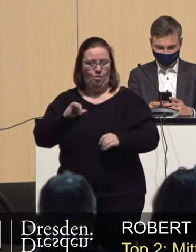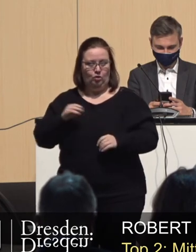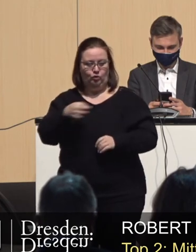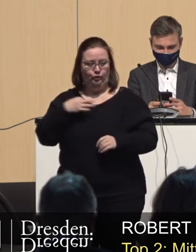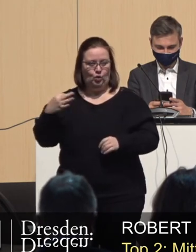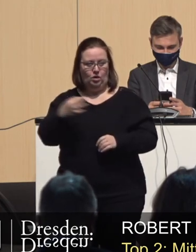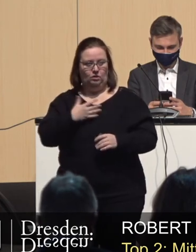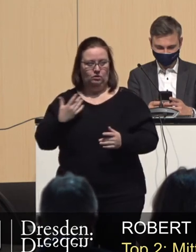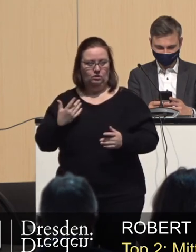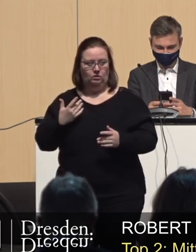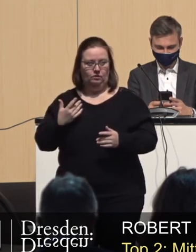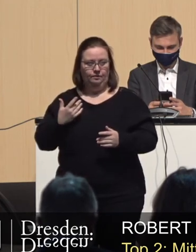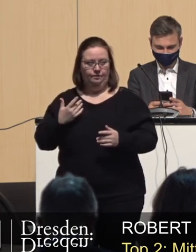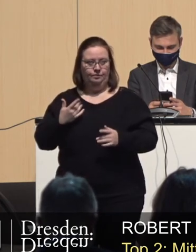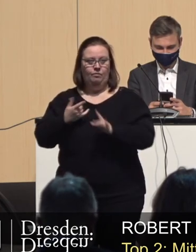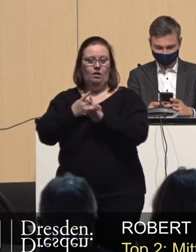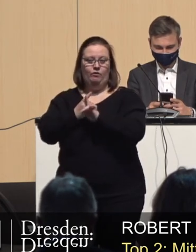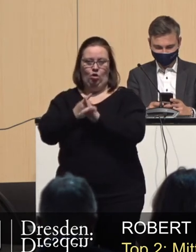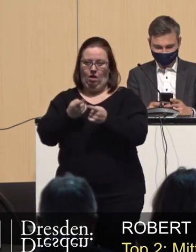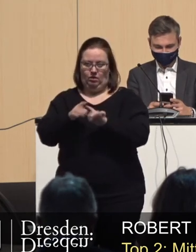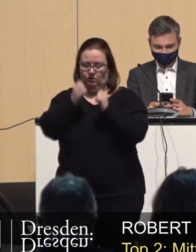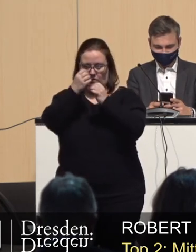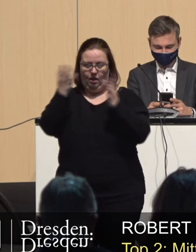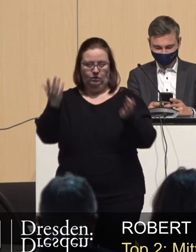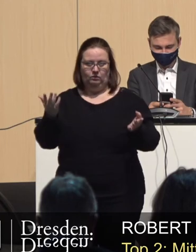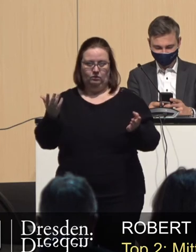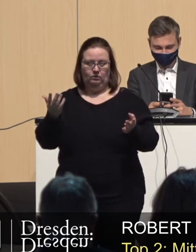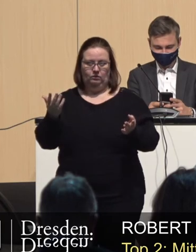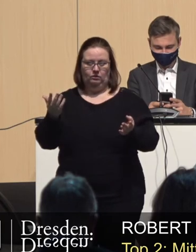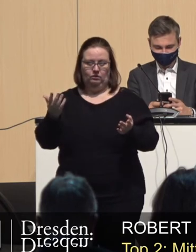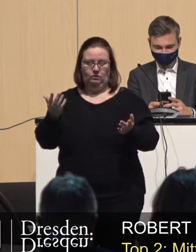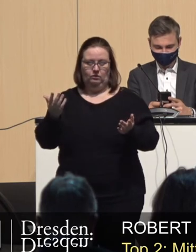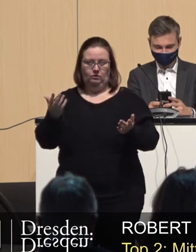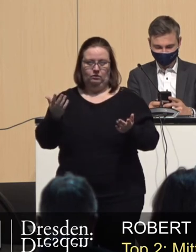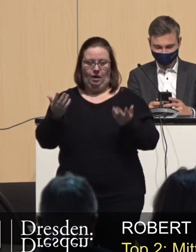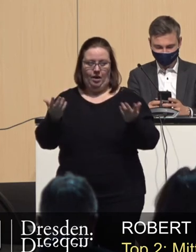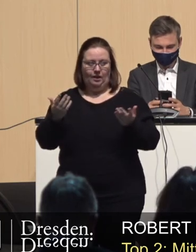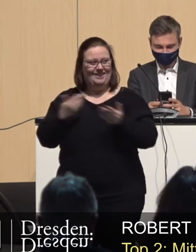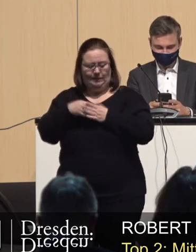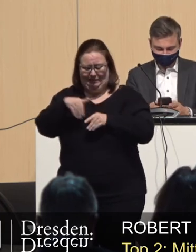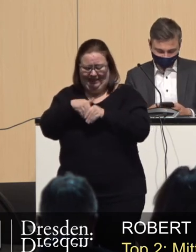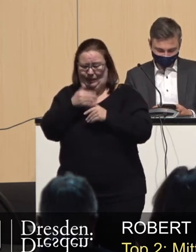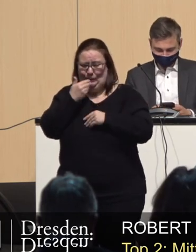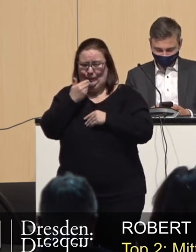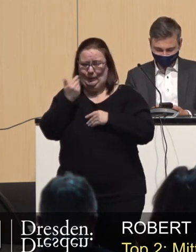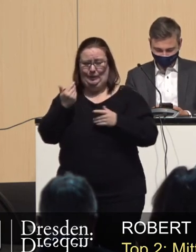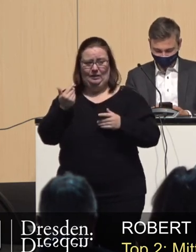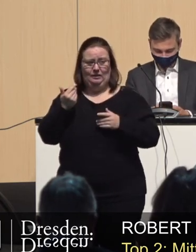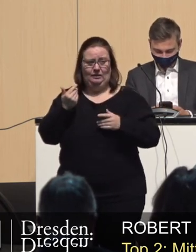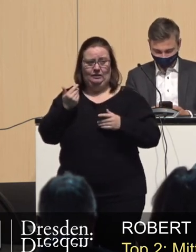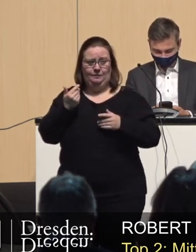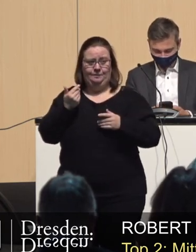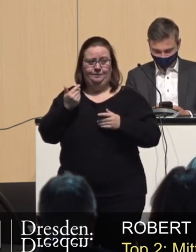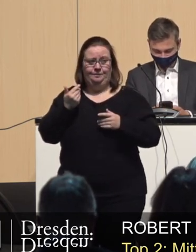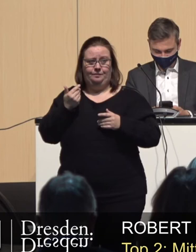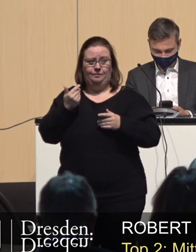für die Stadt. Die Folgen werden natürlich ganz andere sein, aber darum geht es hier auch gar nicht. Und